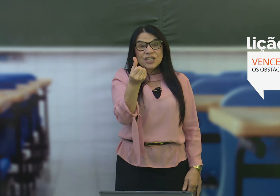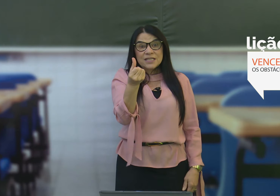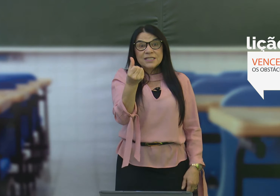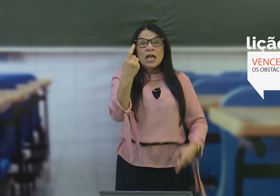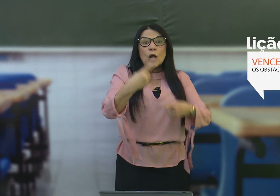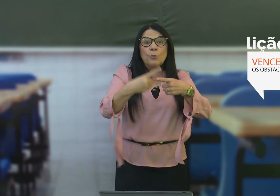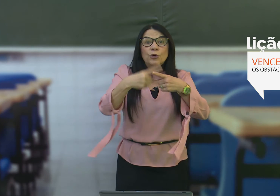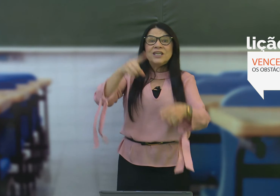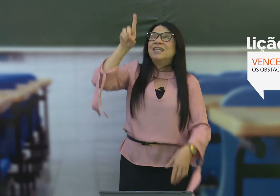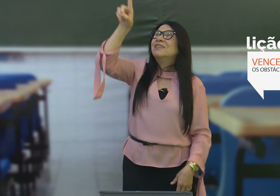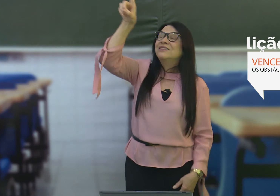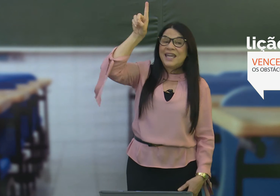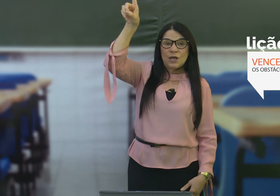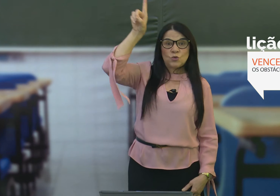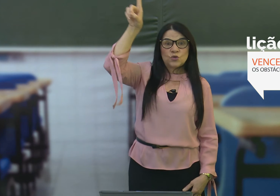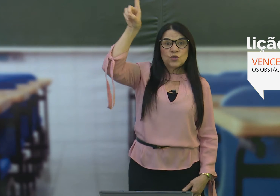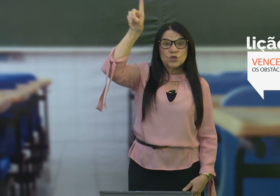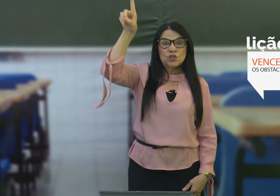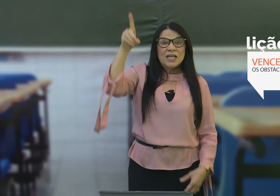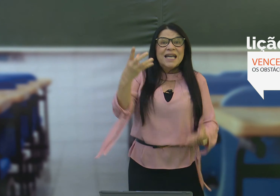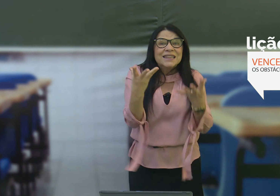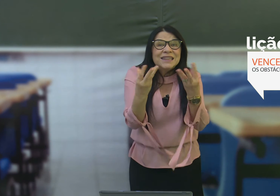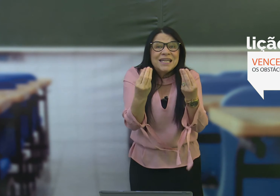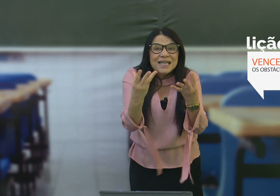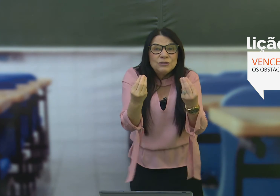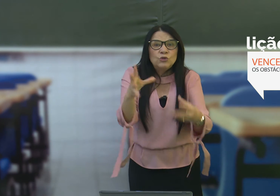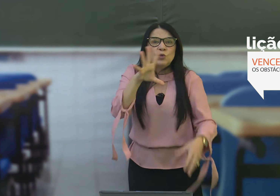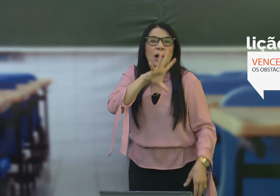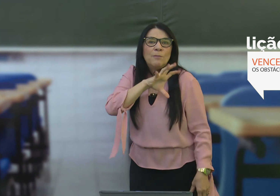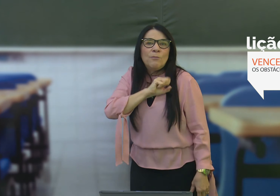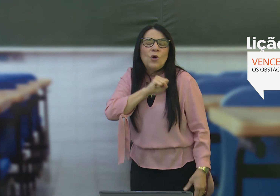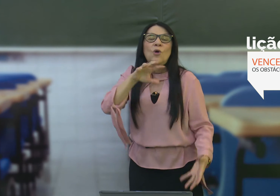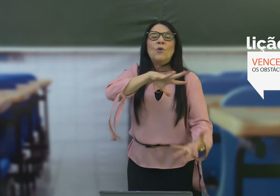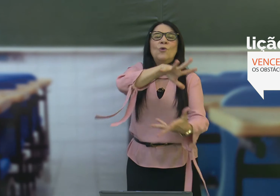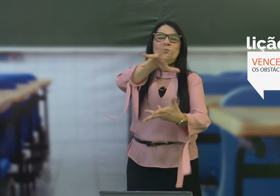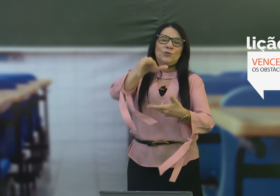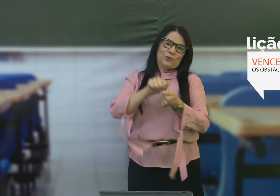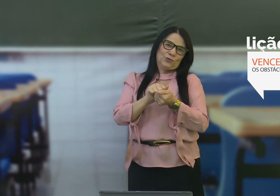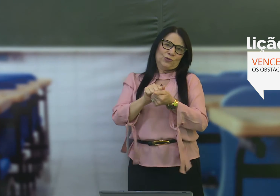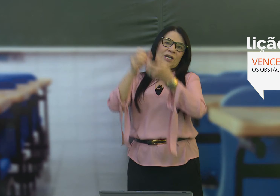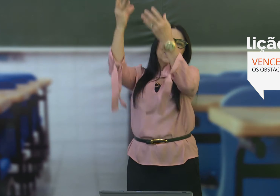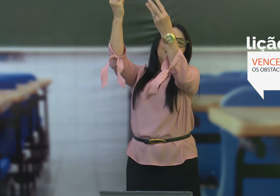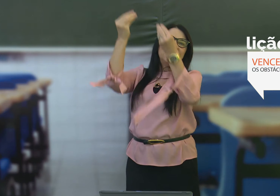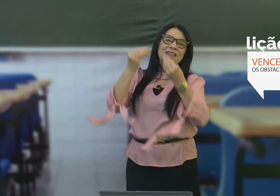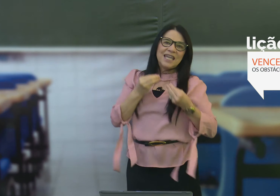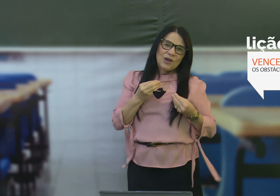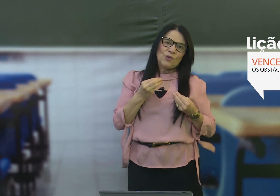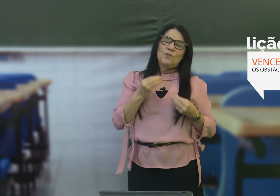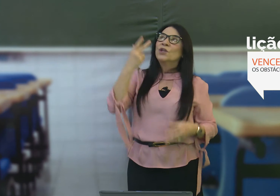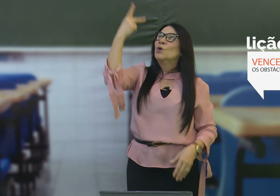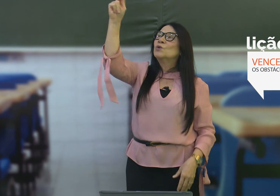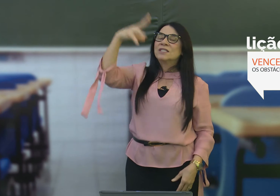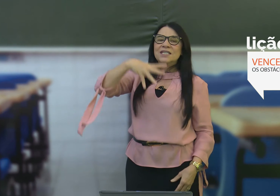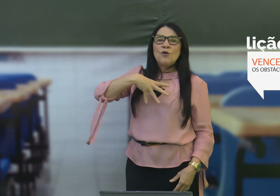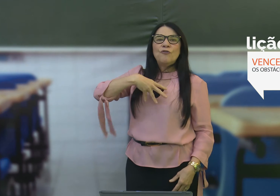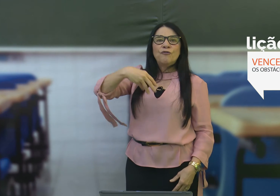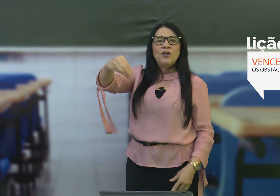diz: porque Deus tanto amou o mundo que deu o seu